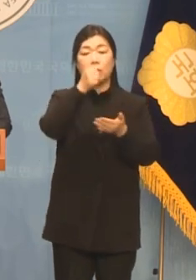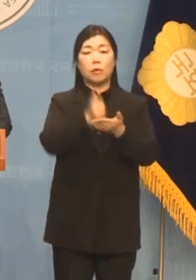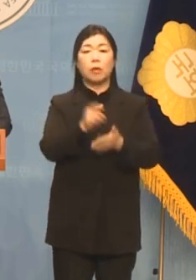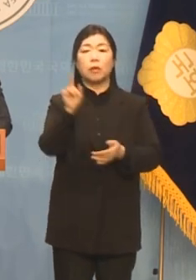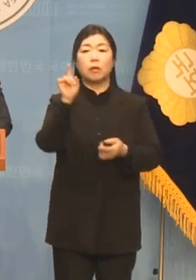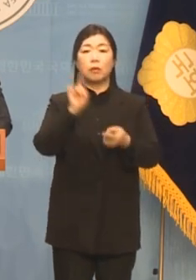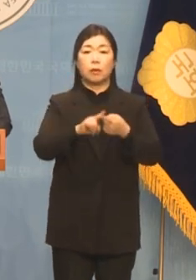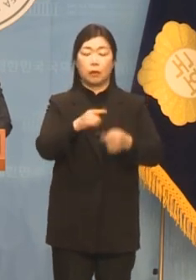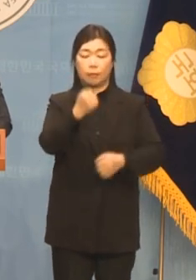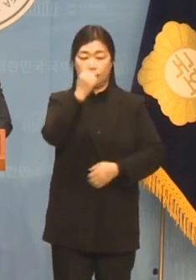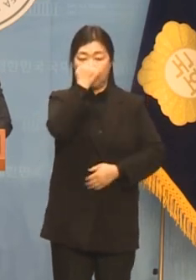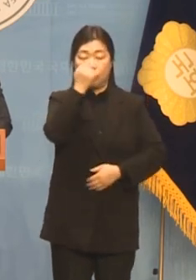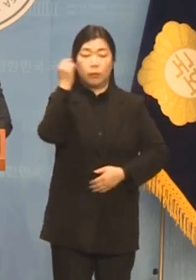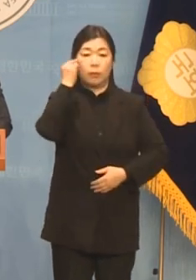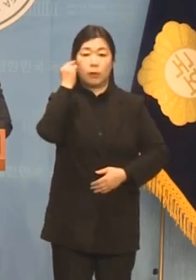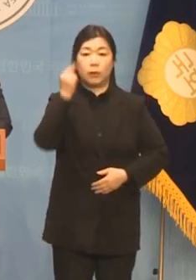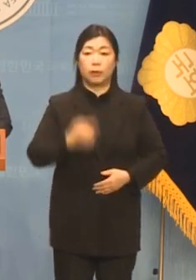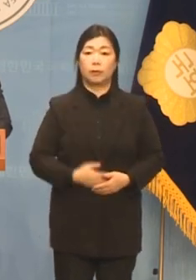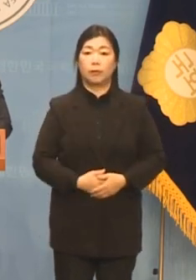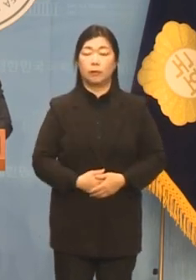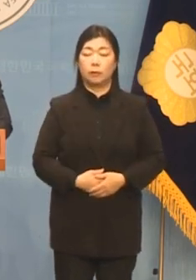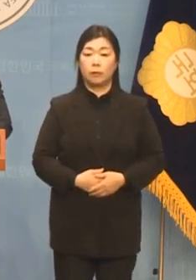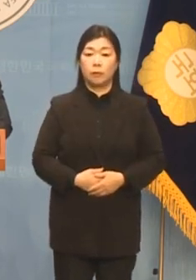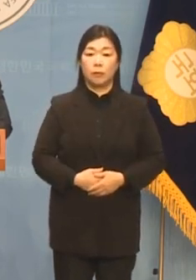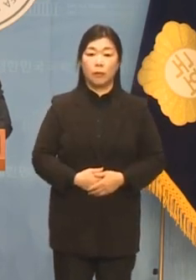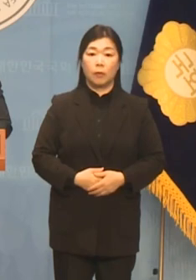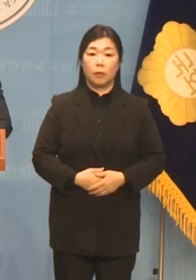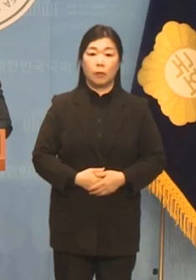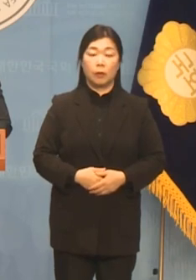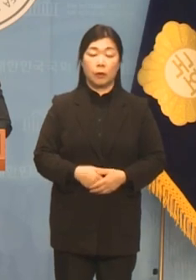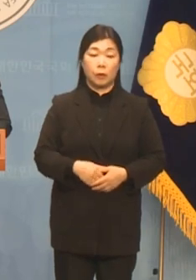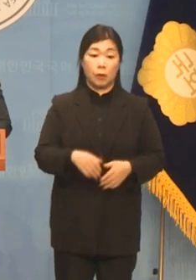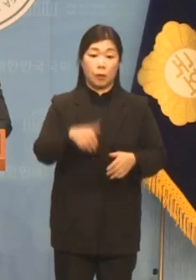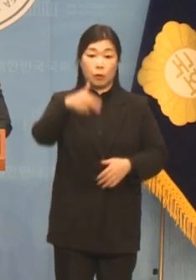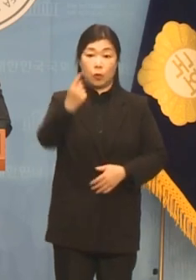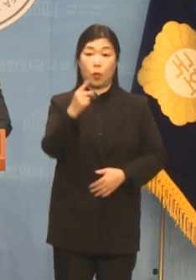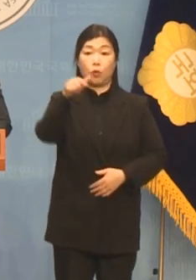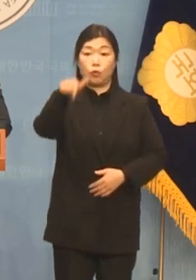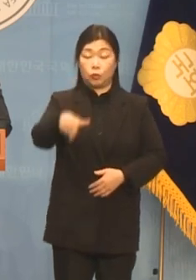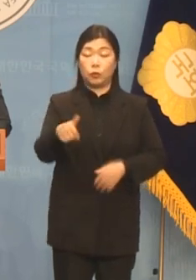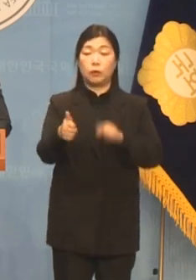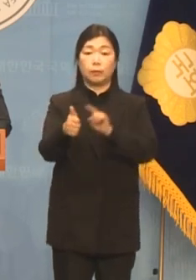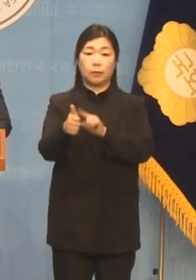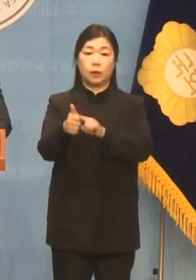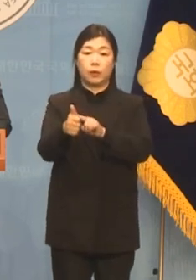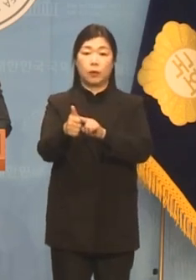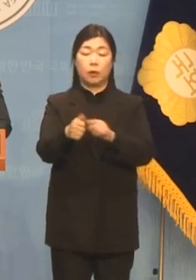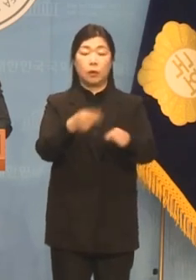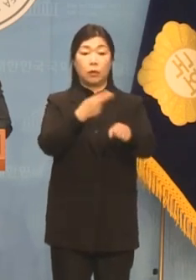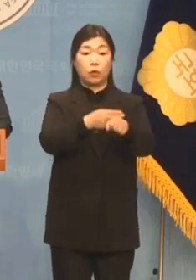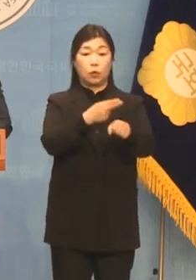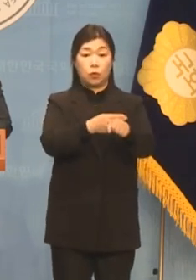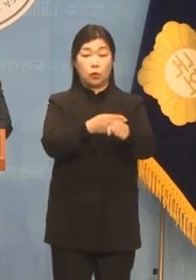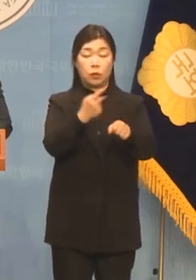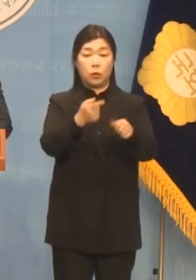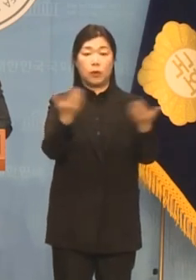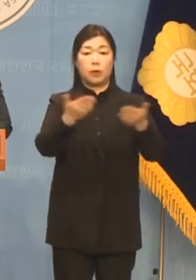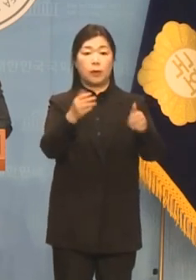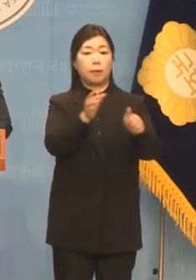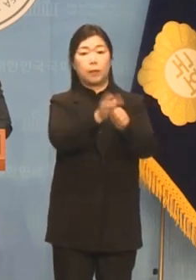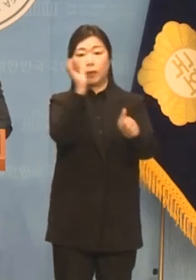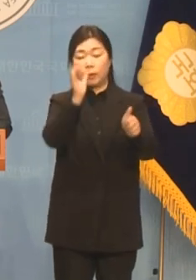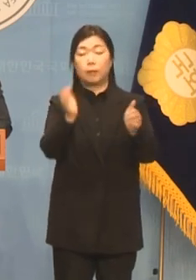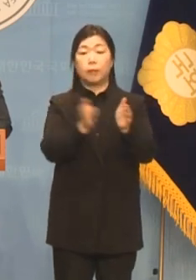조국 조국 혁신당 대표가 교원소청 심사위원회에서 교수직 해임 처분을 받았습니다 이에 대해